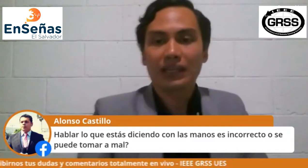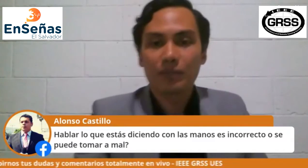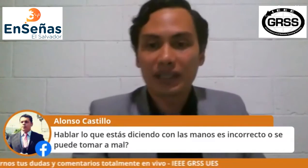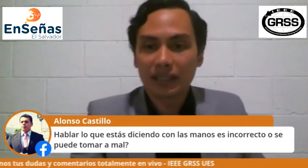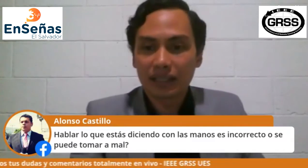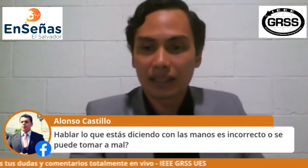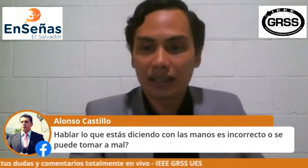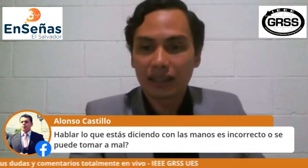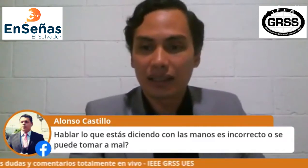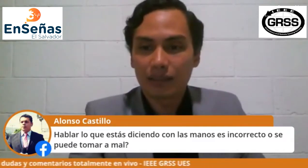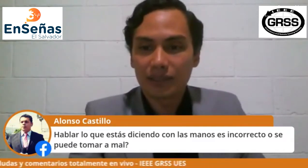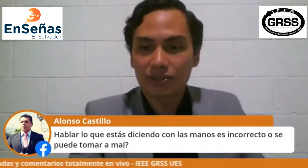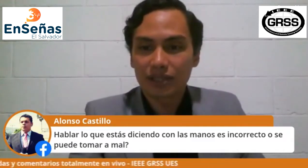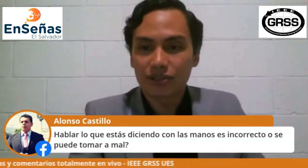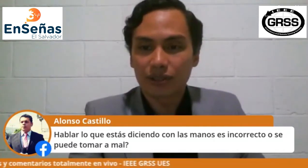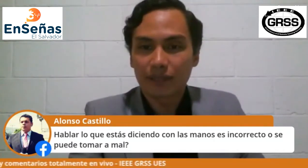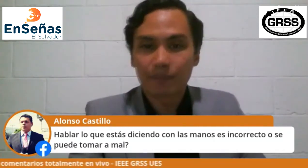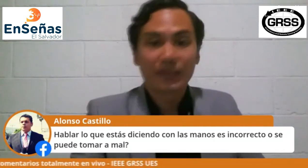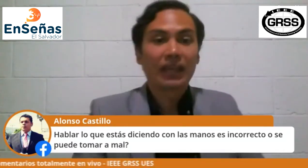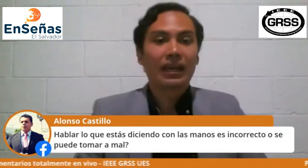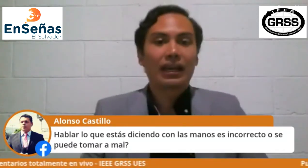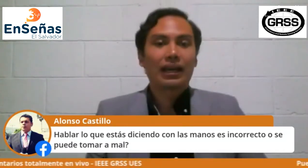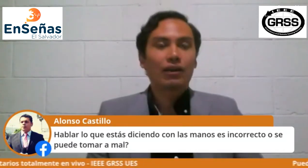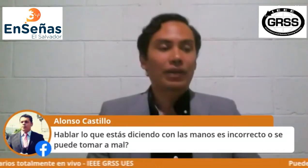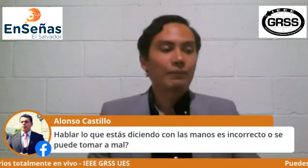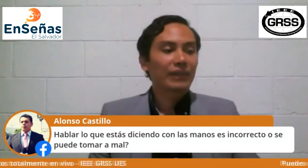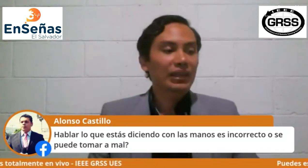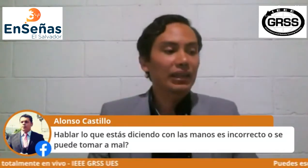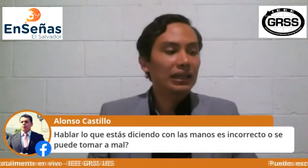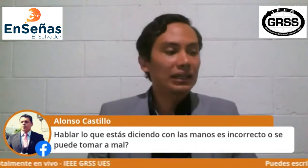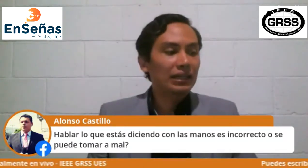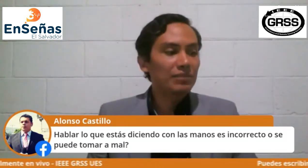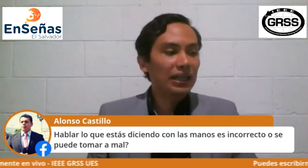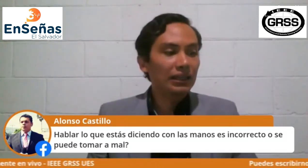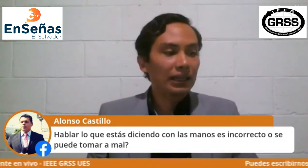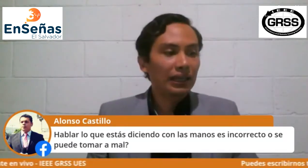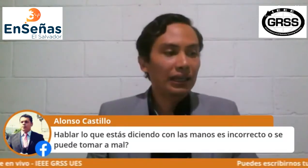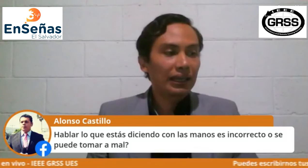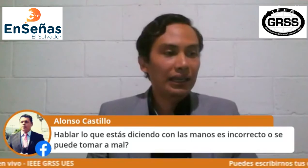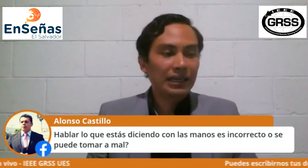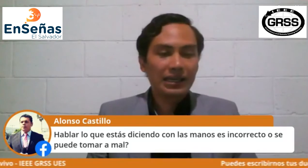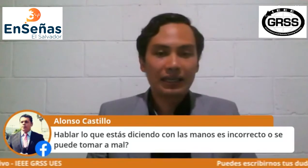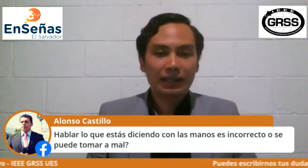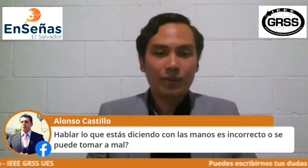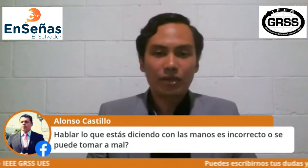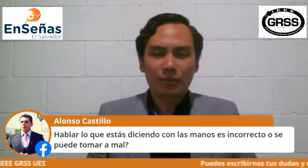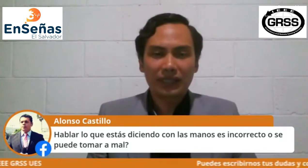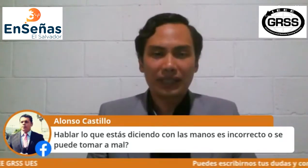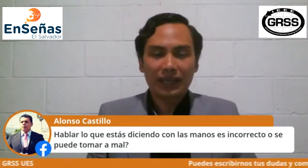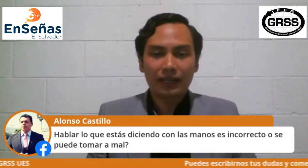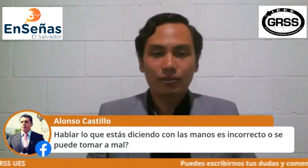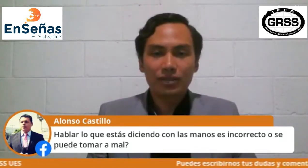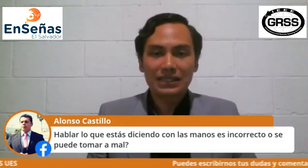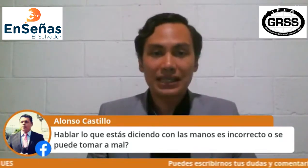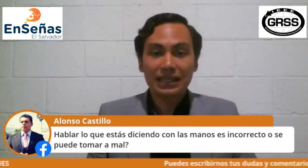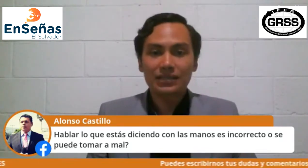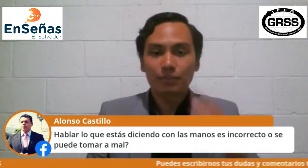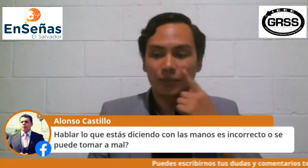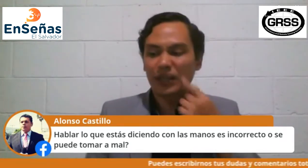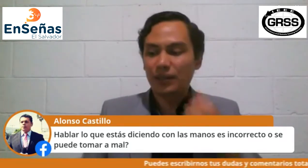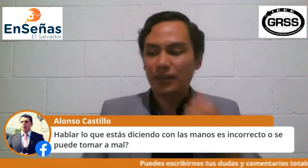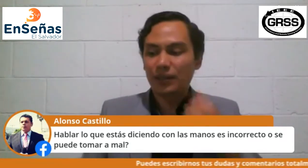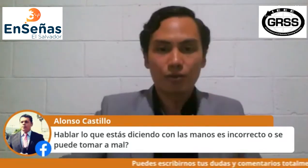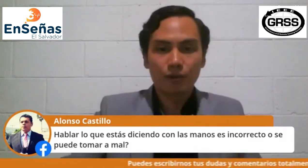Ahí depende la persona sorda. Ahora, también vamos a aprender algunas señas,